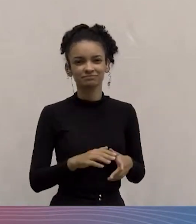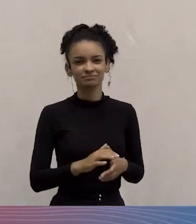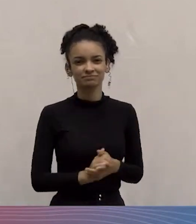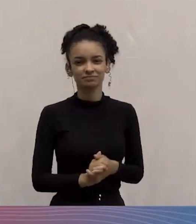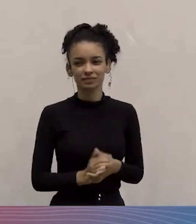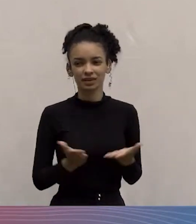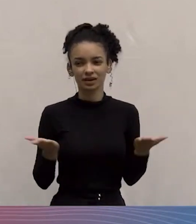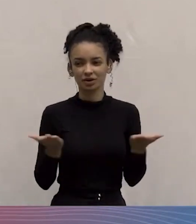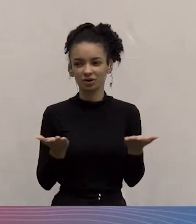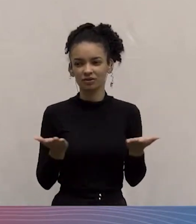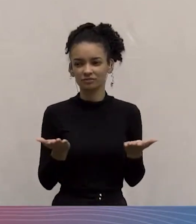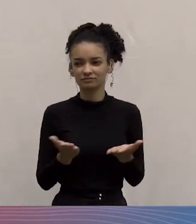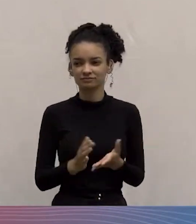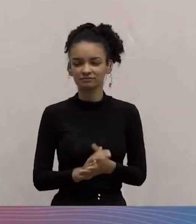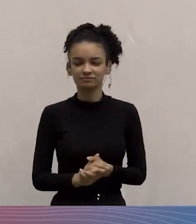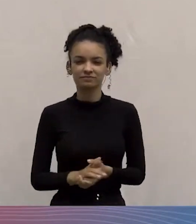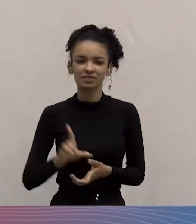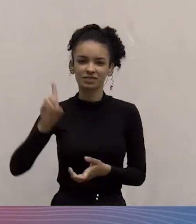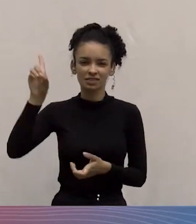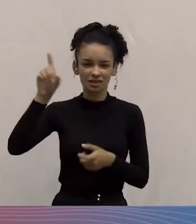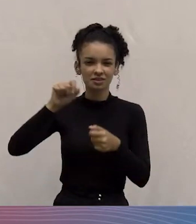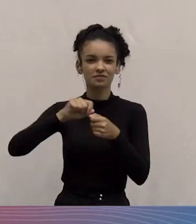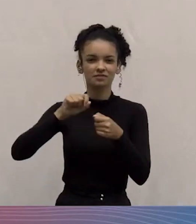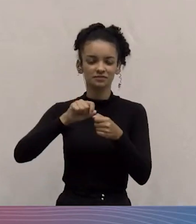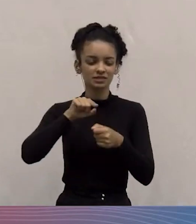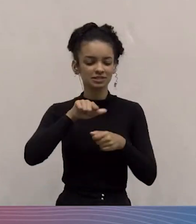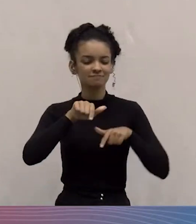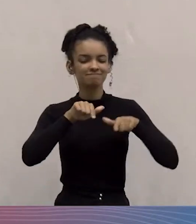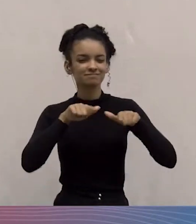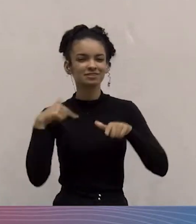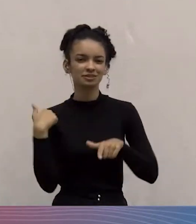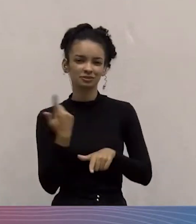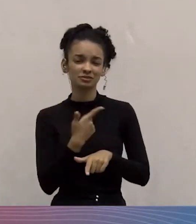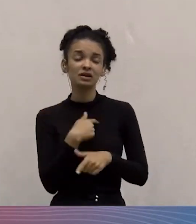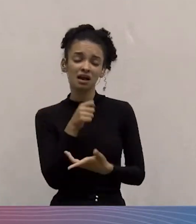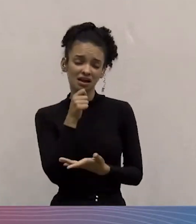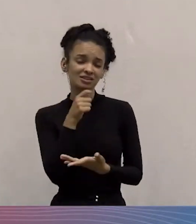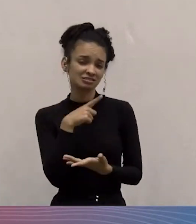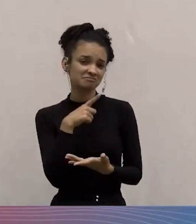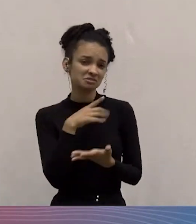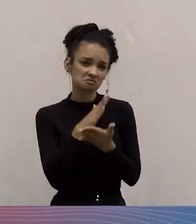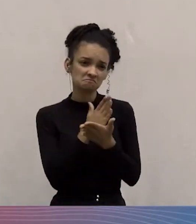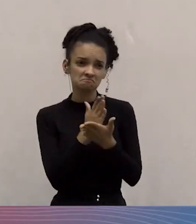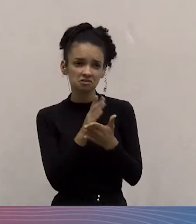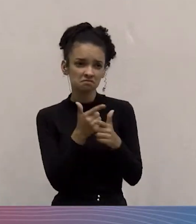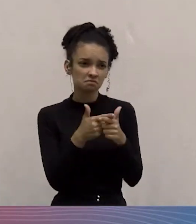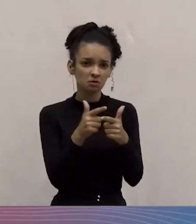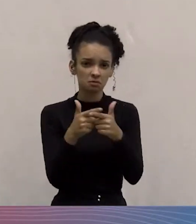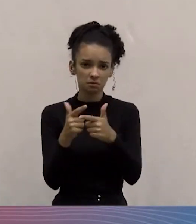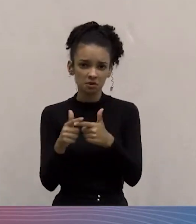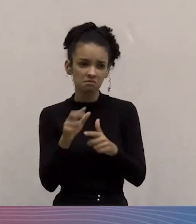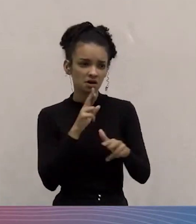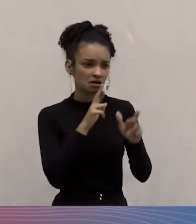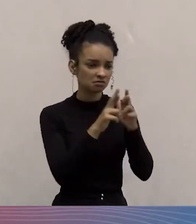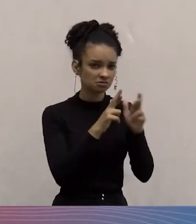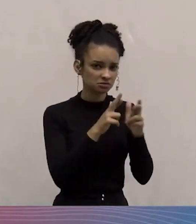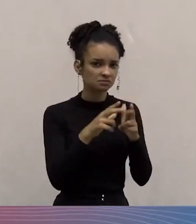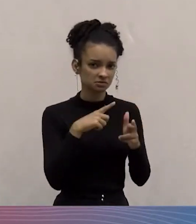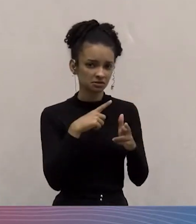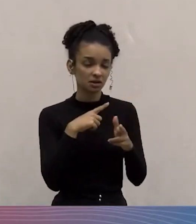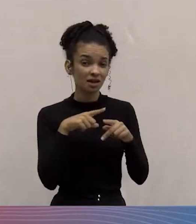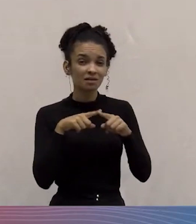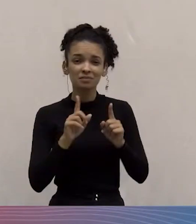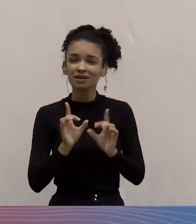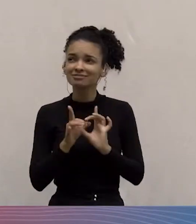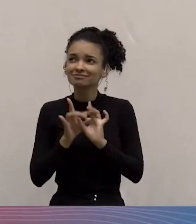Deus está fazendo esse trabalho entre nós. Ainda temos alguns conflitos, alguns problemas de relacionamento,